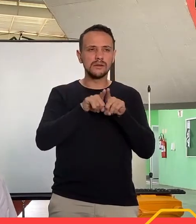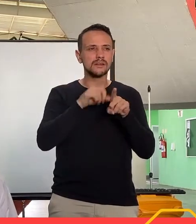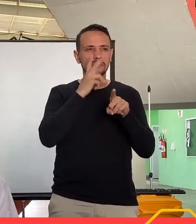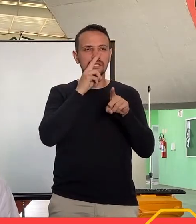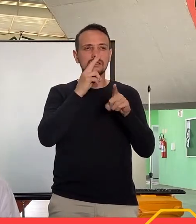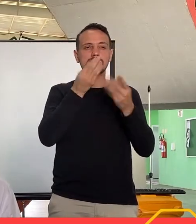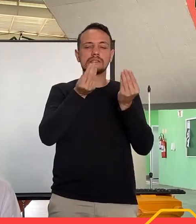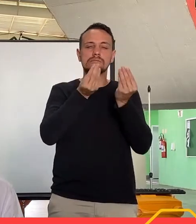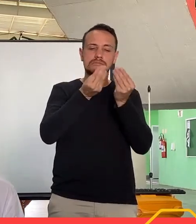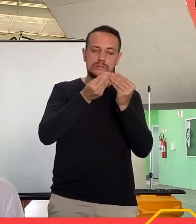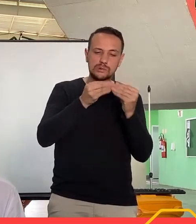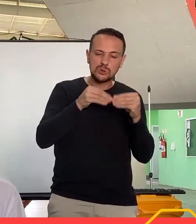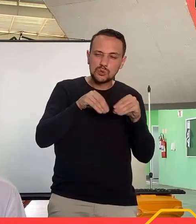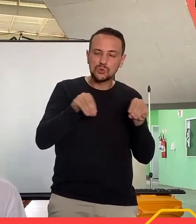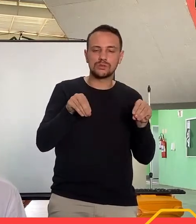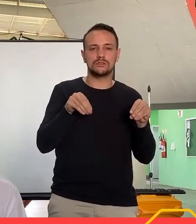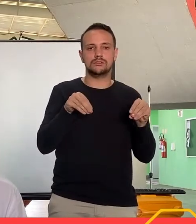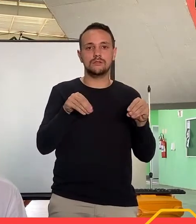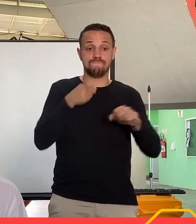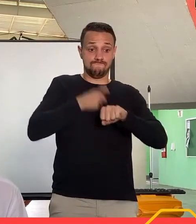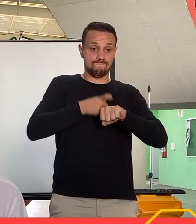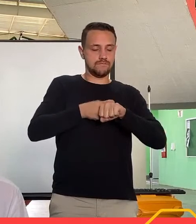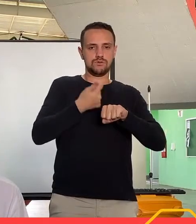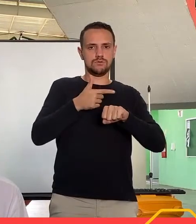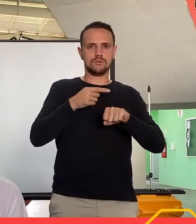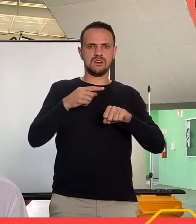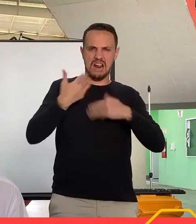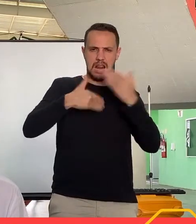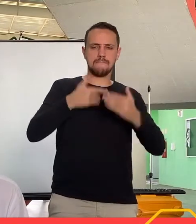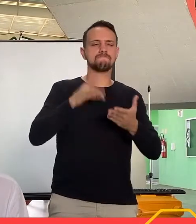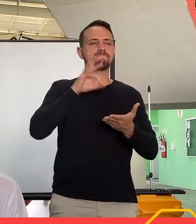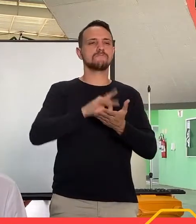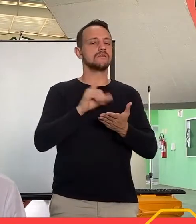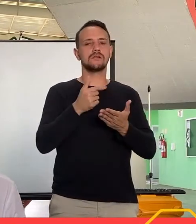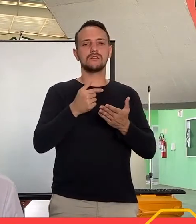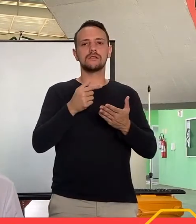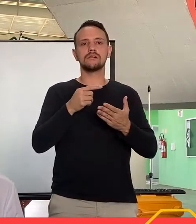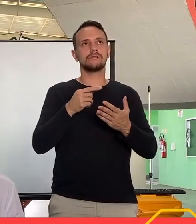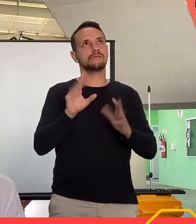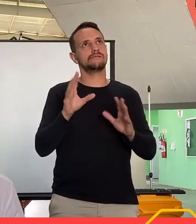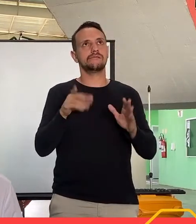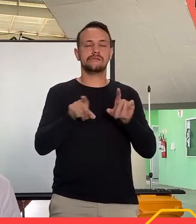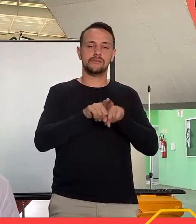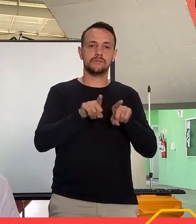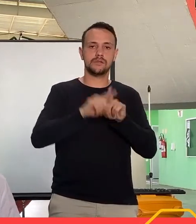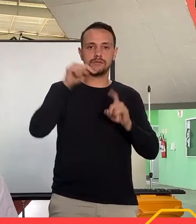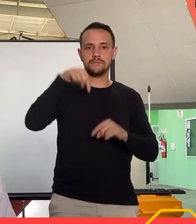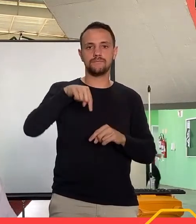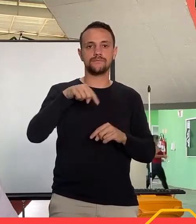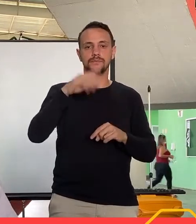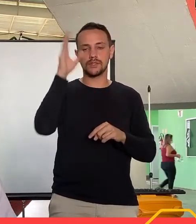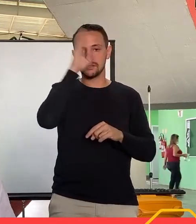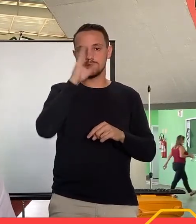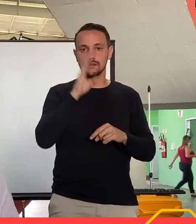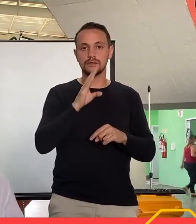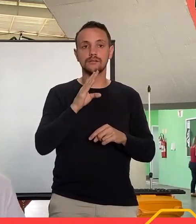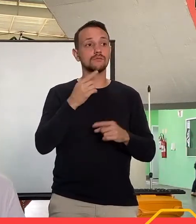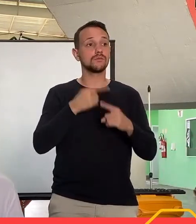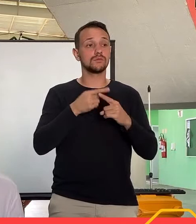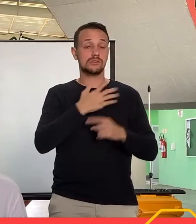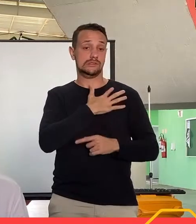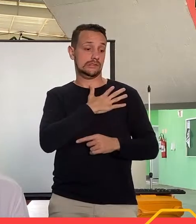né? Elas ainda são muito novas, né? Ainda mais no Brasil, que saiu de um